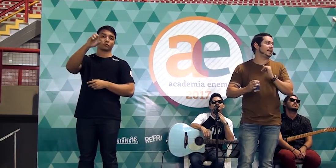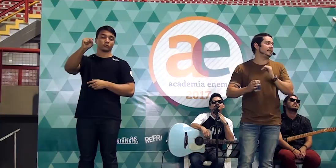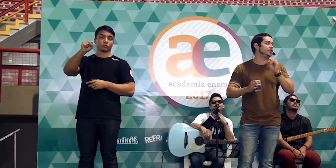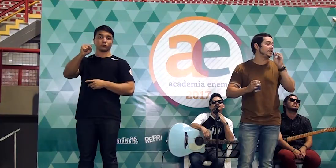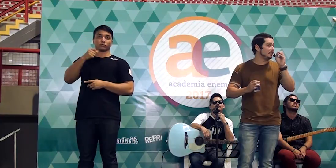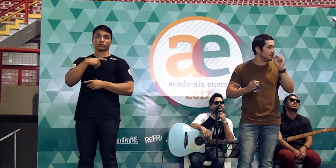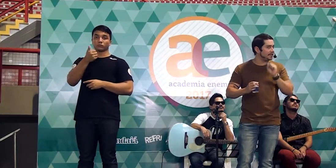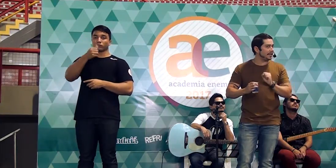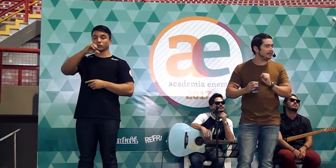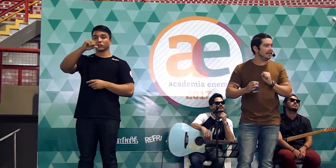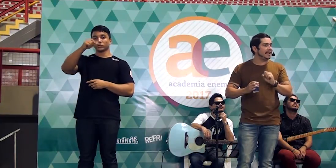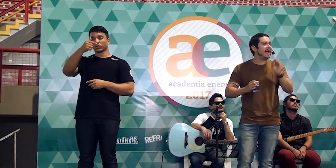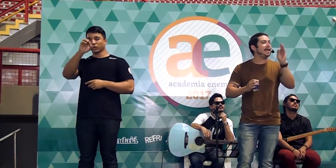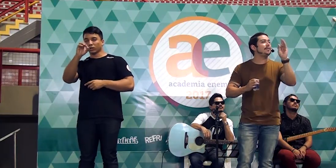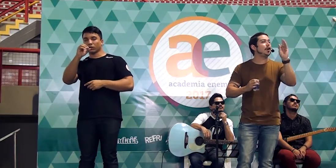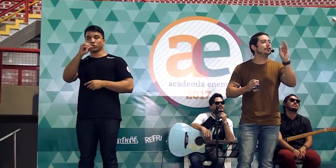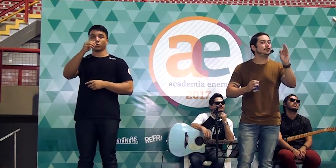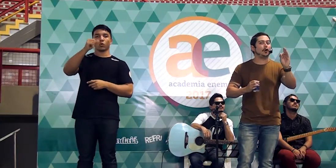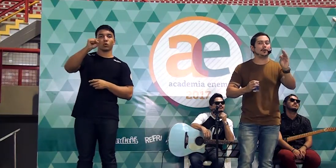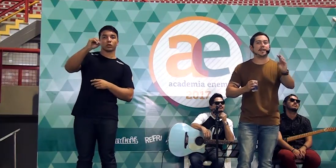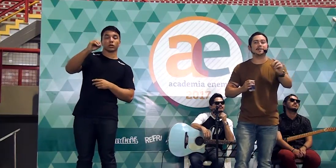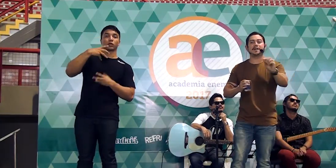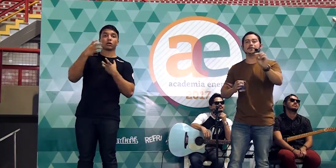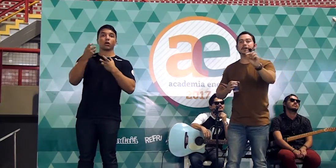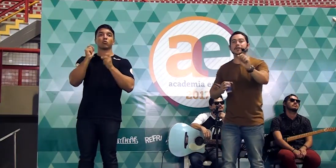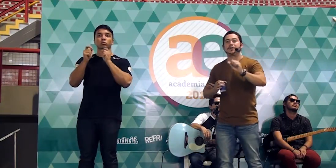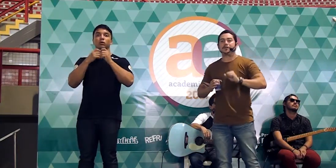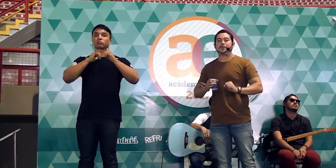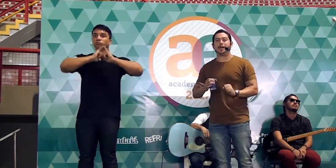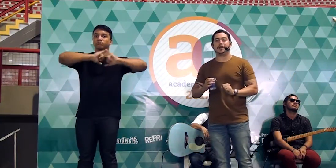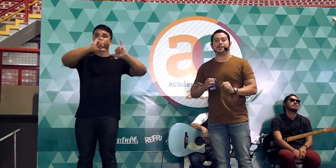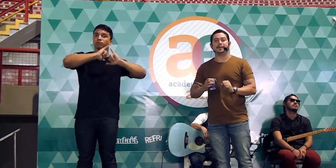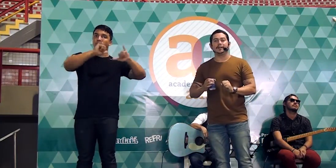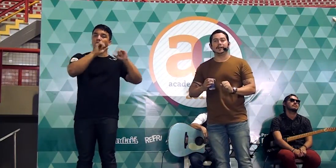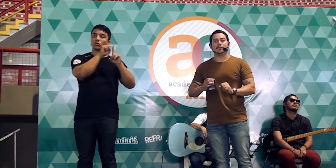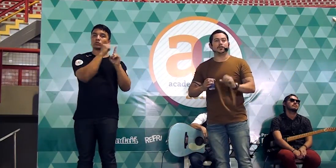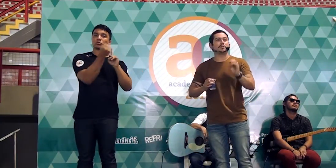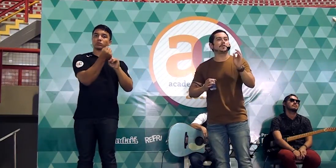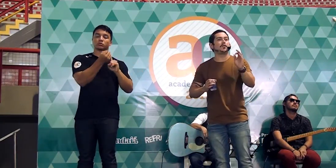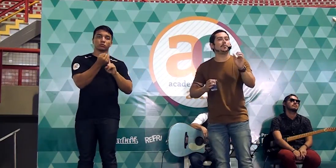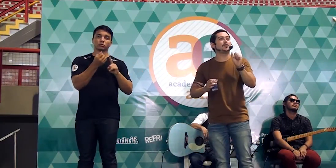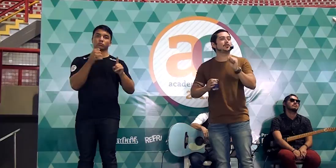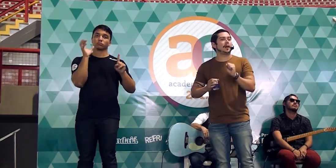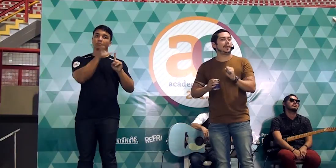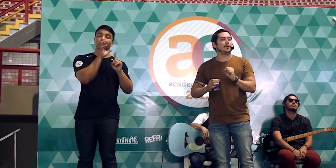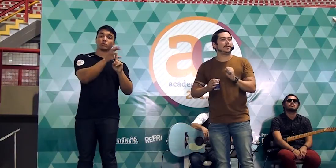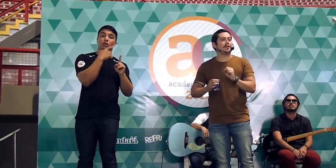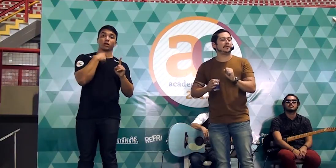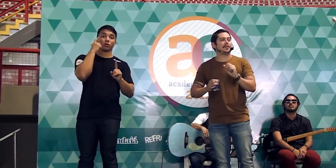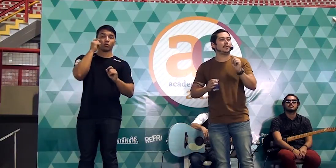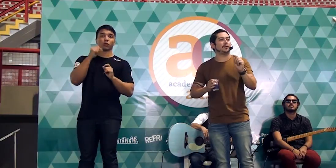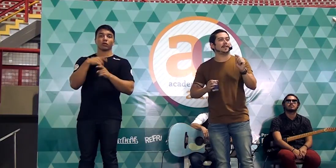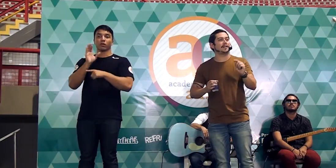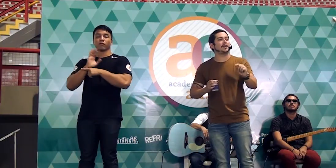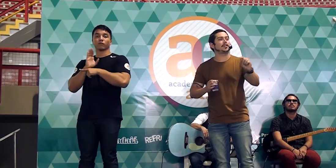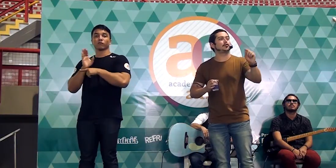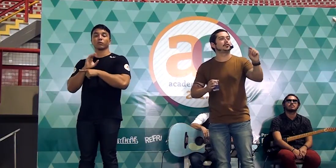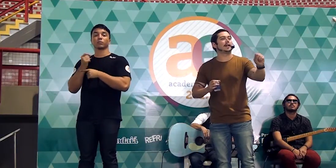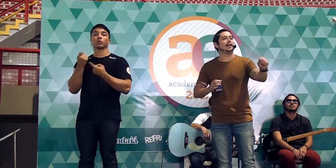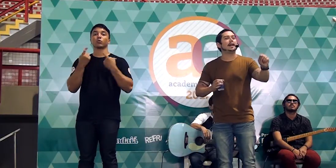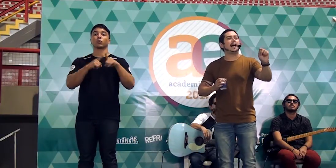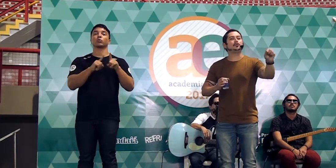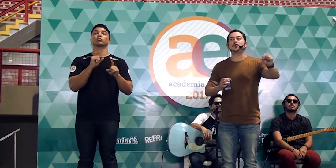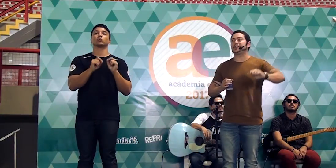anos 70 e dos anos 80, é notório que eles faziam críticas sociais. Nós temos filmes dos Trapalhões que faziam altas